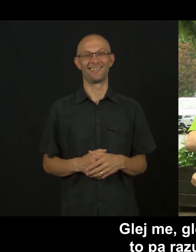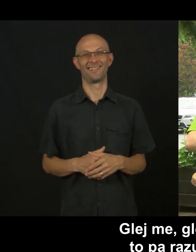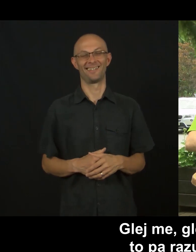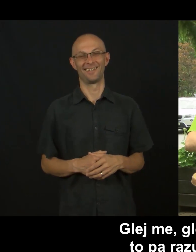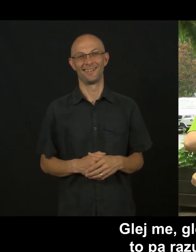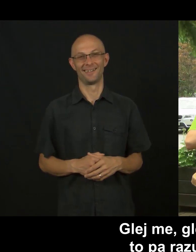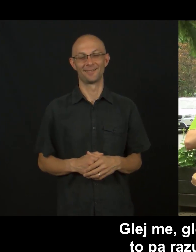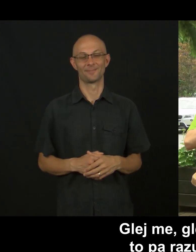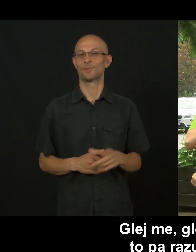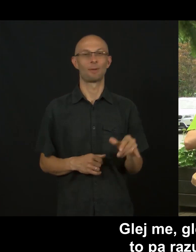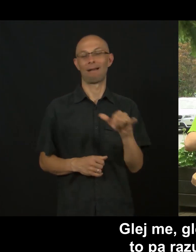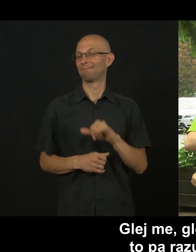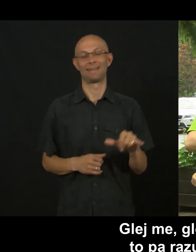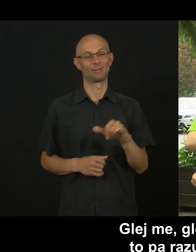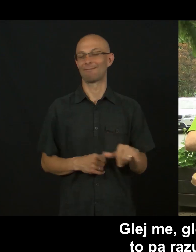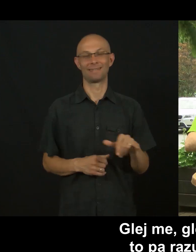glej me.